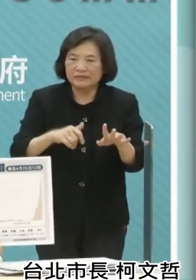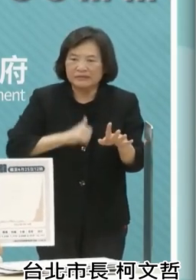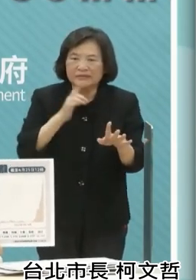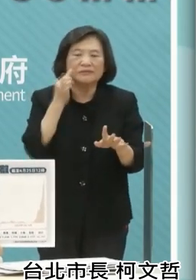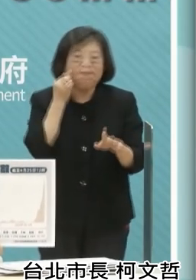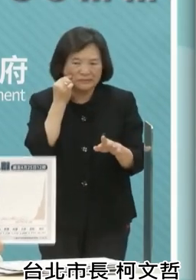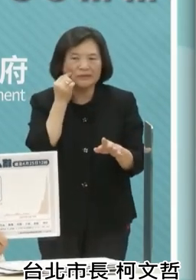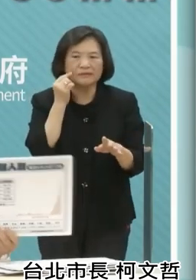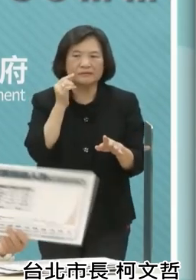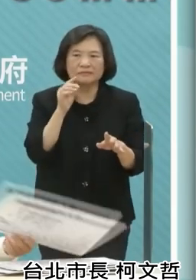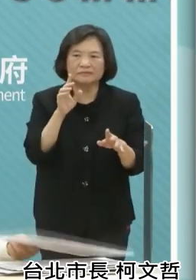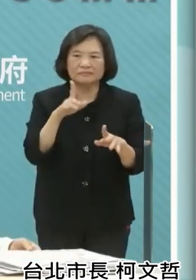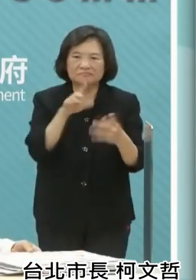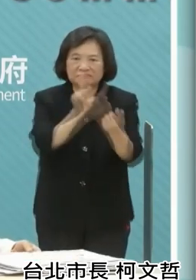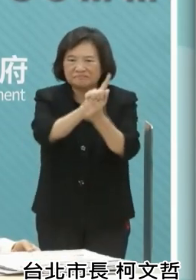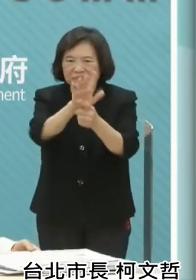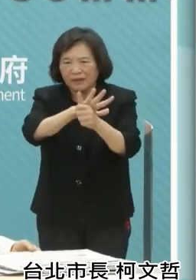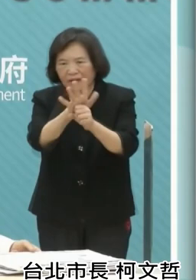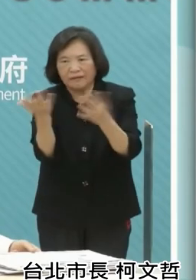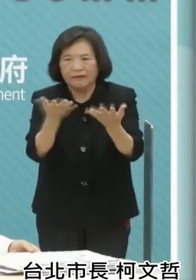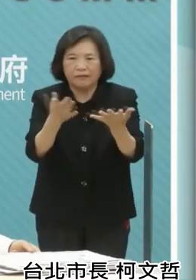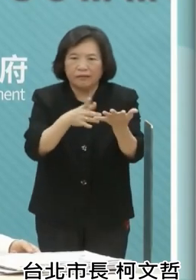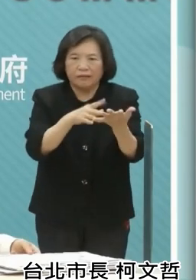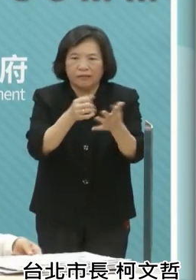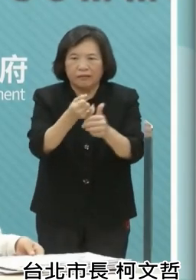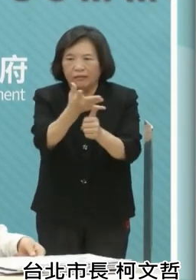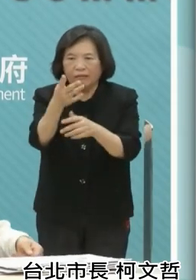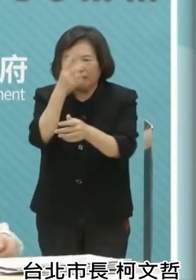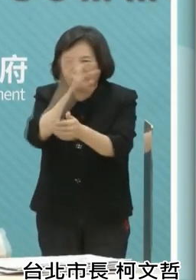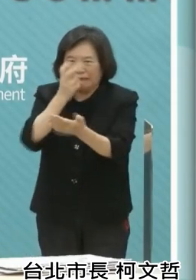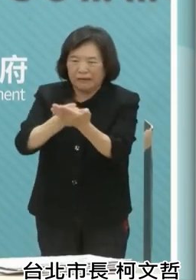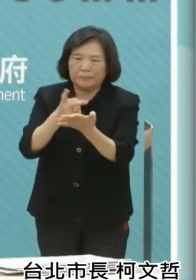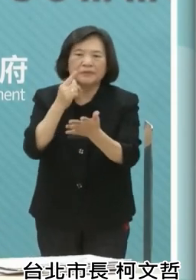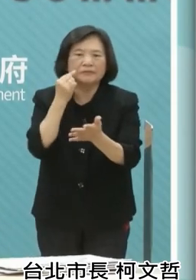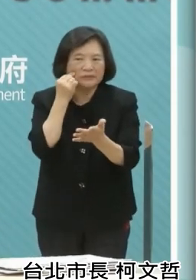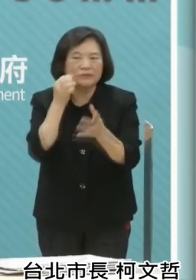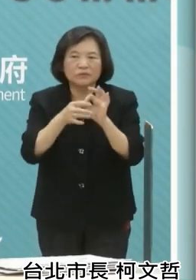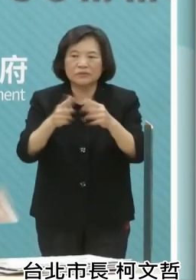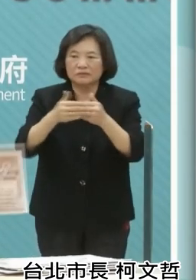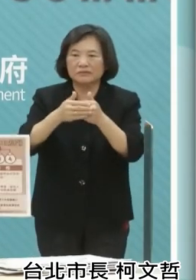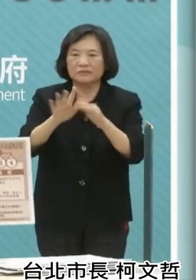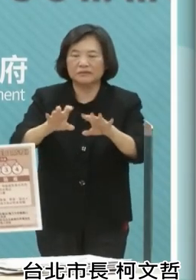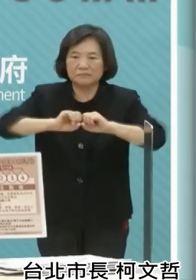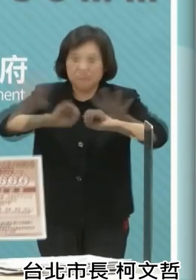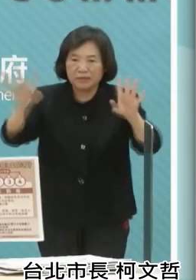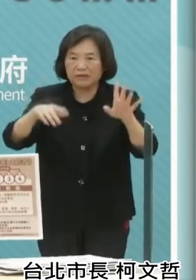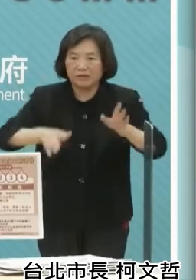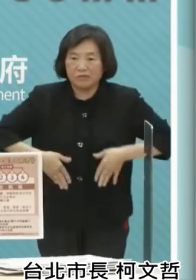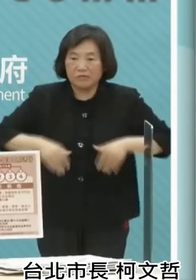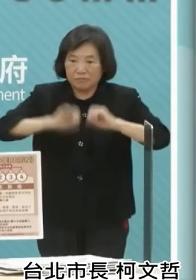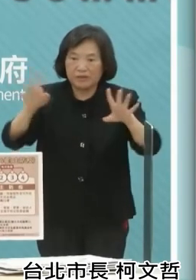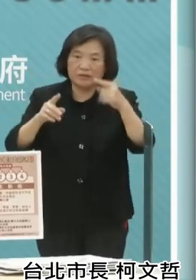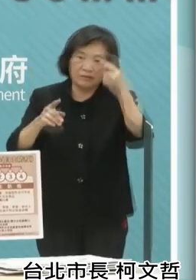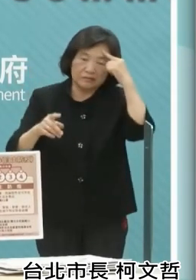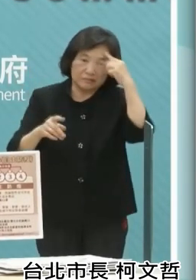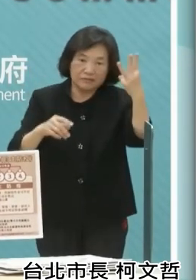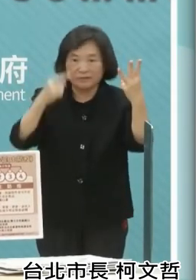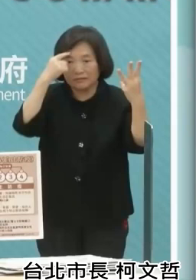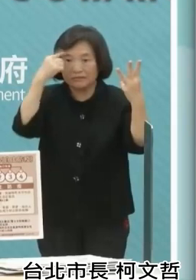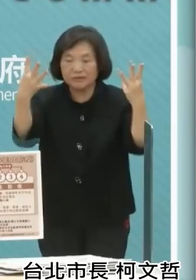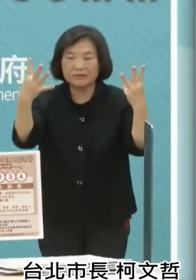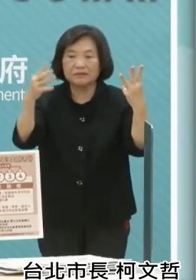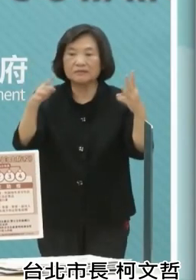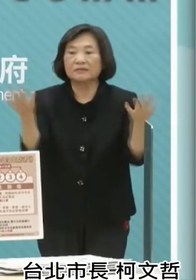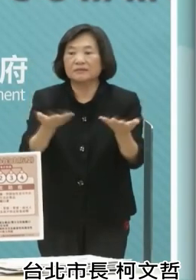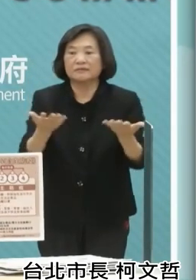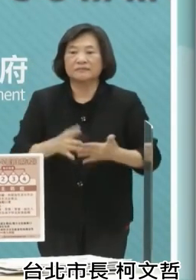难才会这样做，所以，因为在底下做居家隔离相当困难，所以中央公布的这个居家隔离，